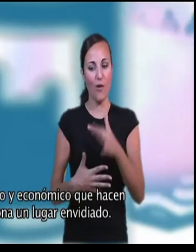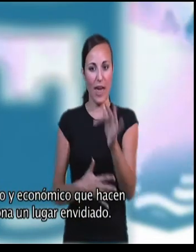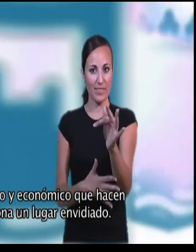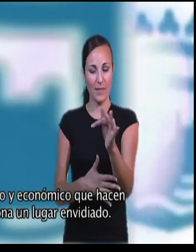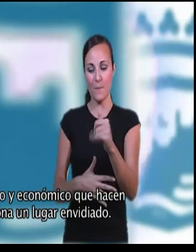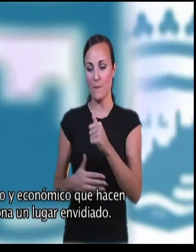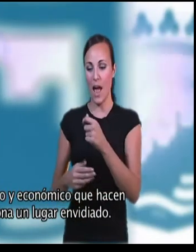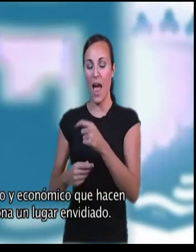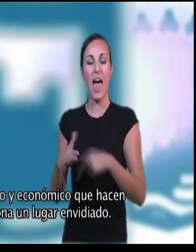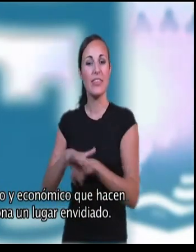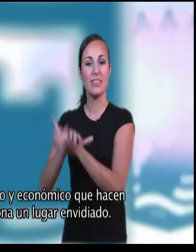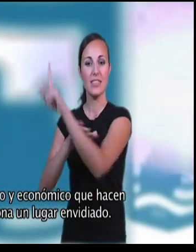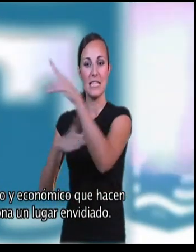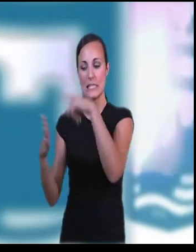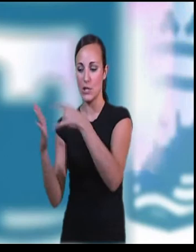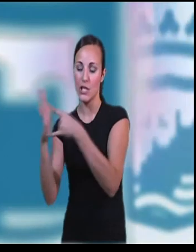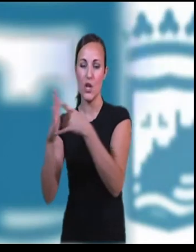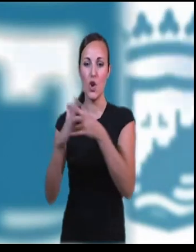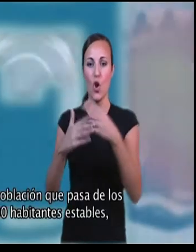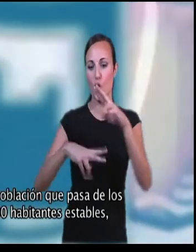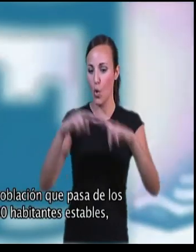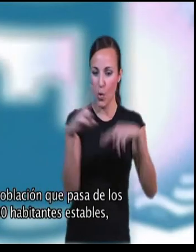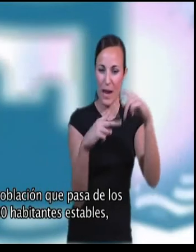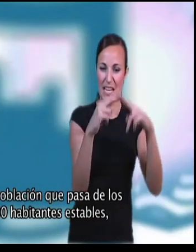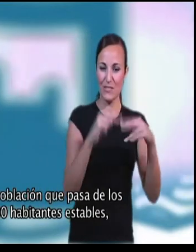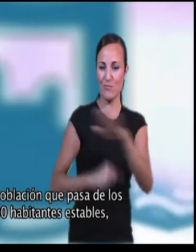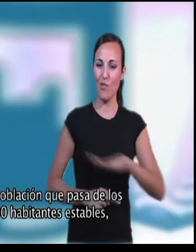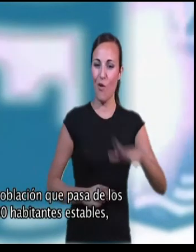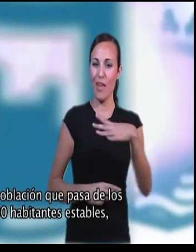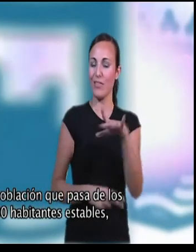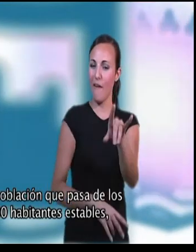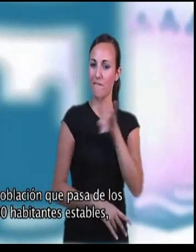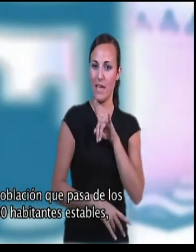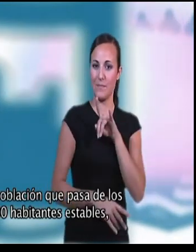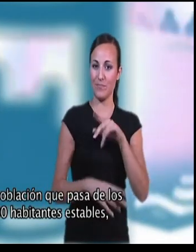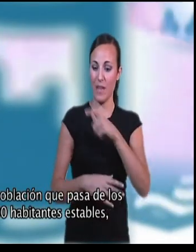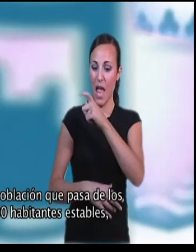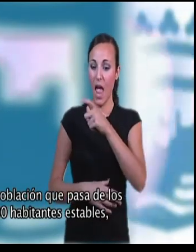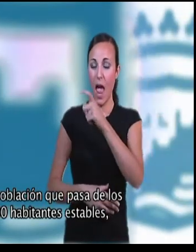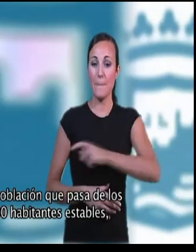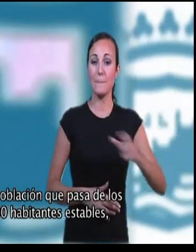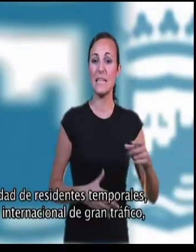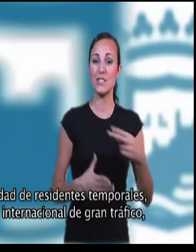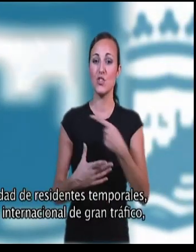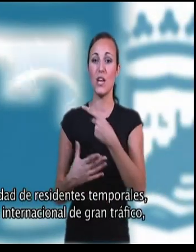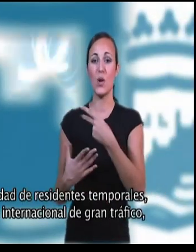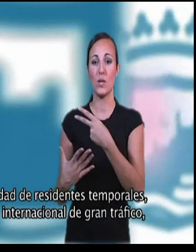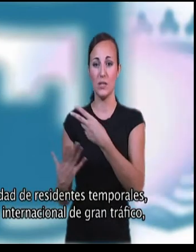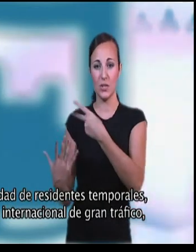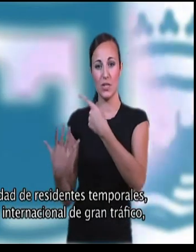hacen de la zona un lugar envidiado. Con una población que pasa de los 600.000 habitantes estables, una gran cantidad de